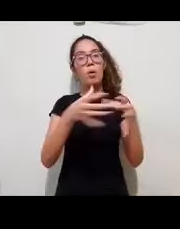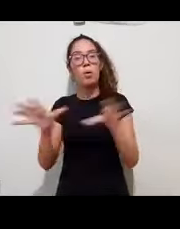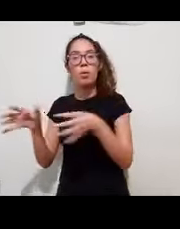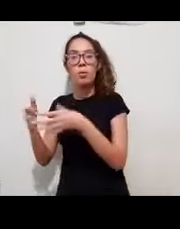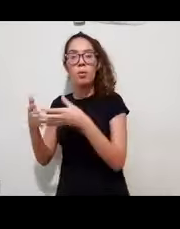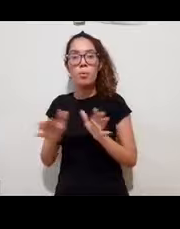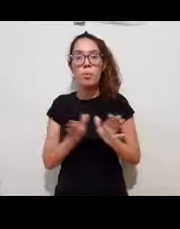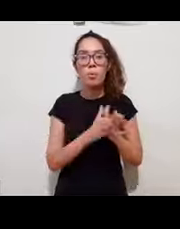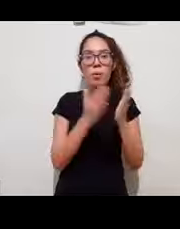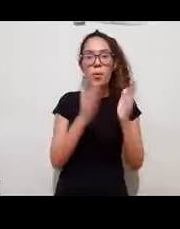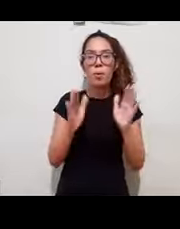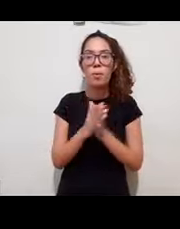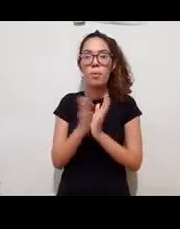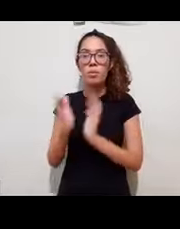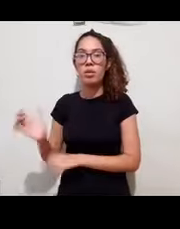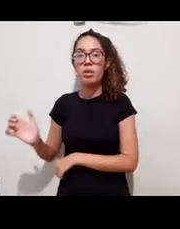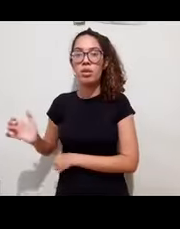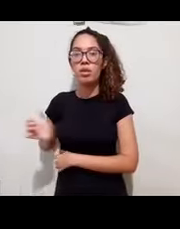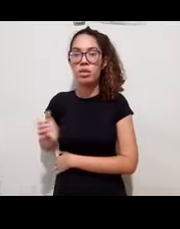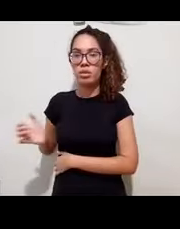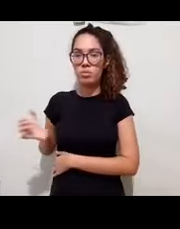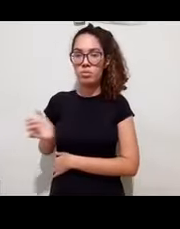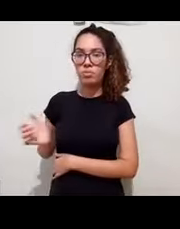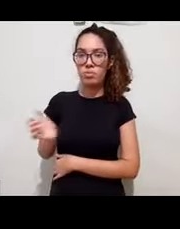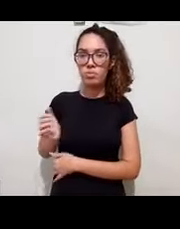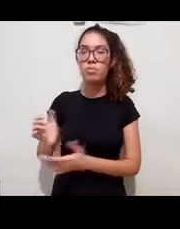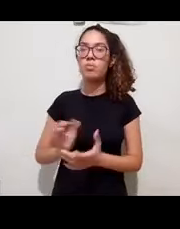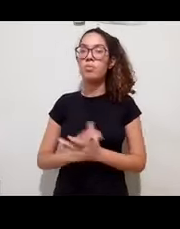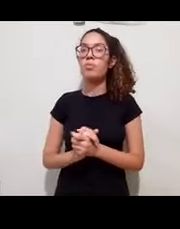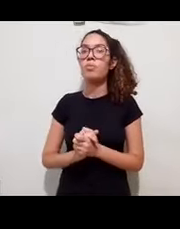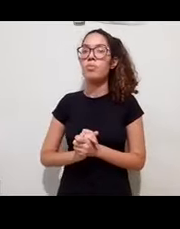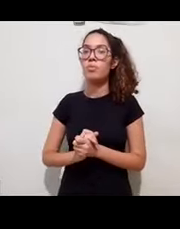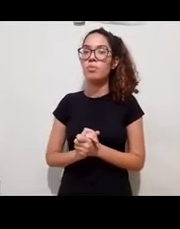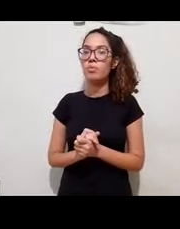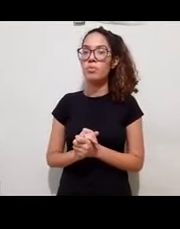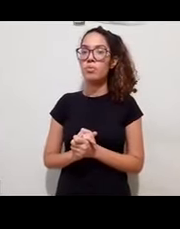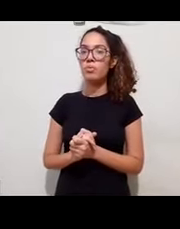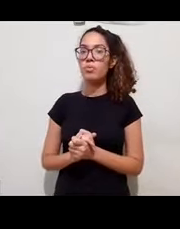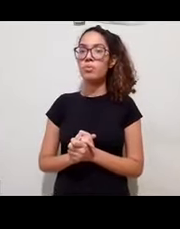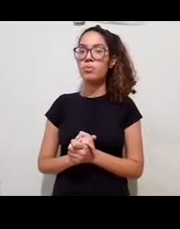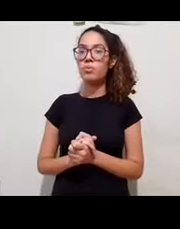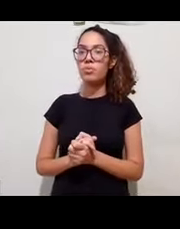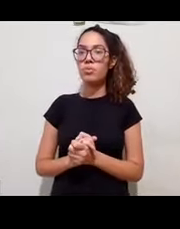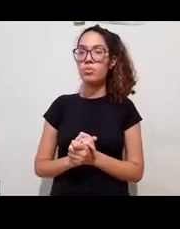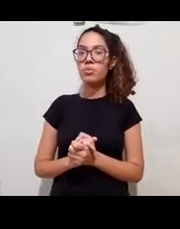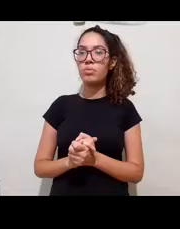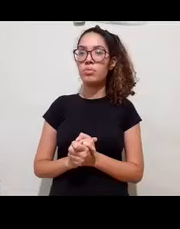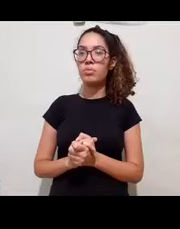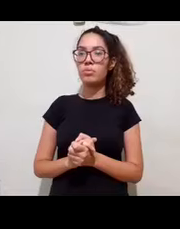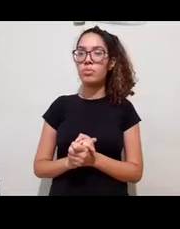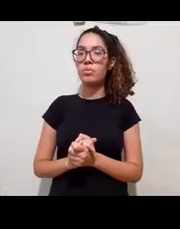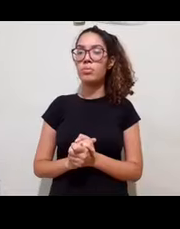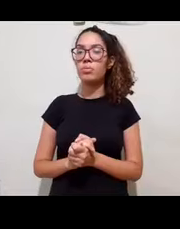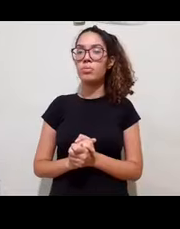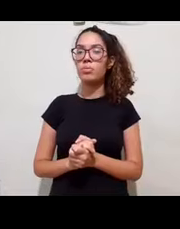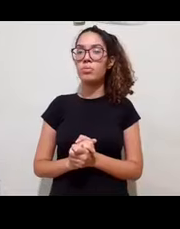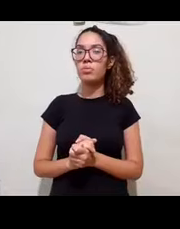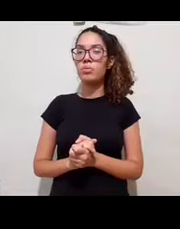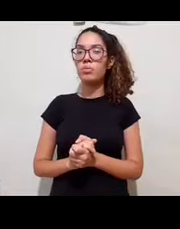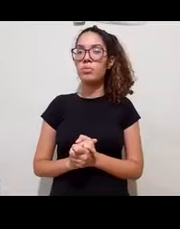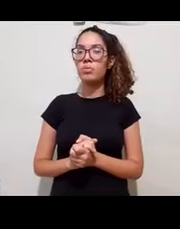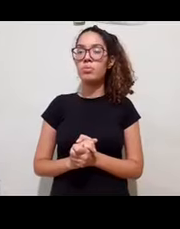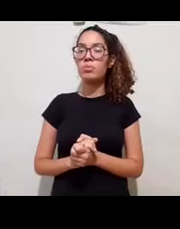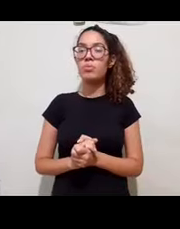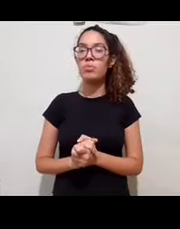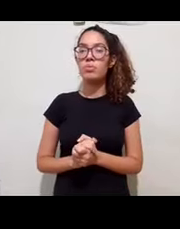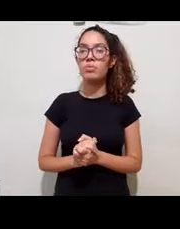de manutenção. Porque o que tinha sido garantido enquanto rede de atenção social, hoje a gente vê um processo de desmonte, né? Os serviços